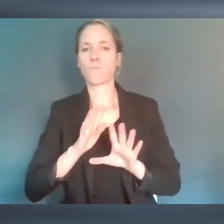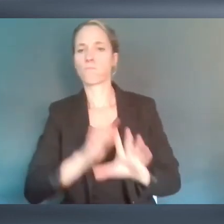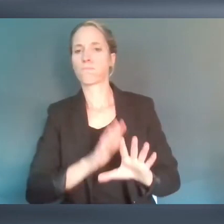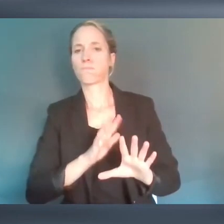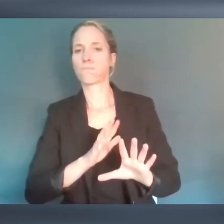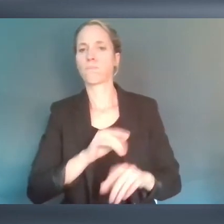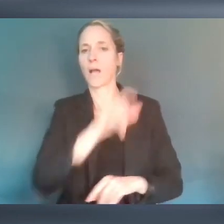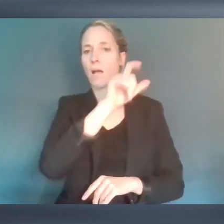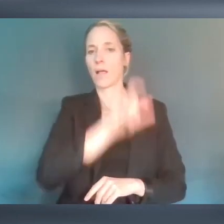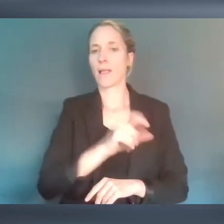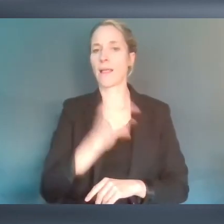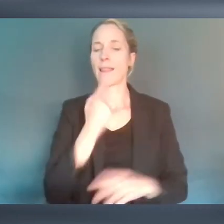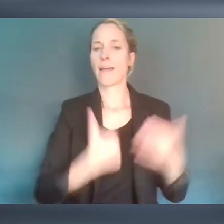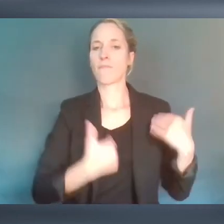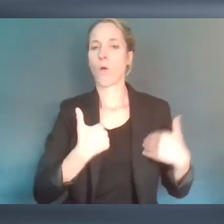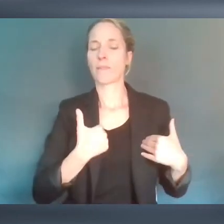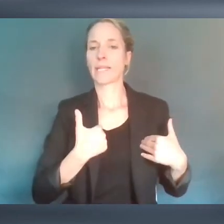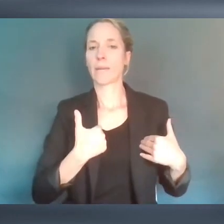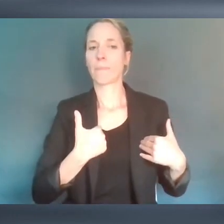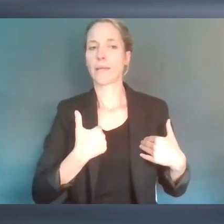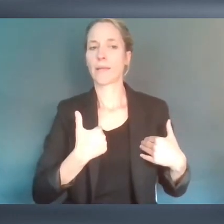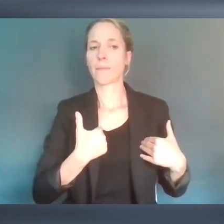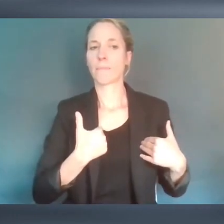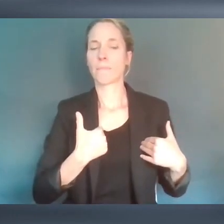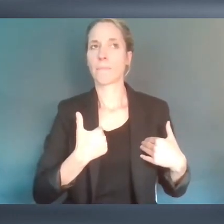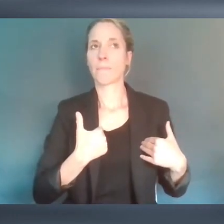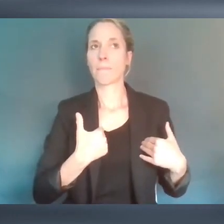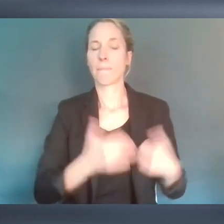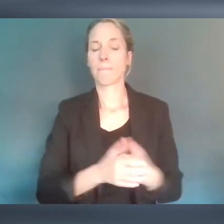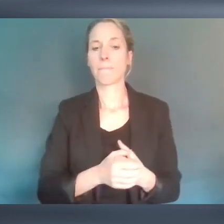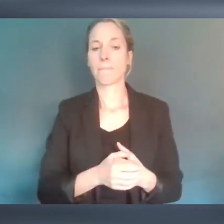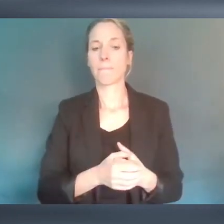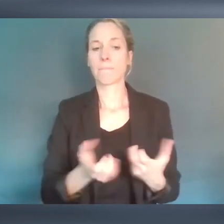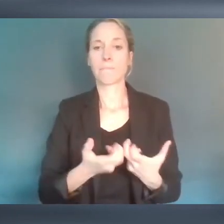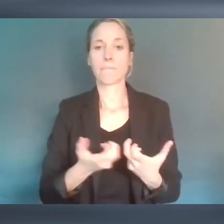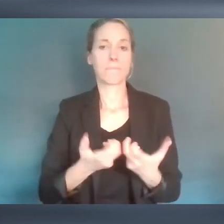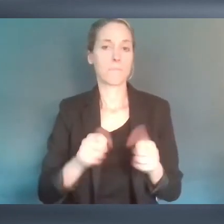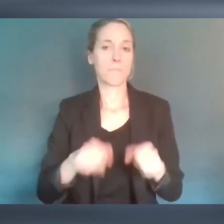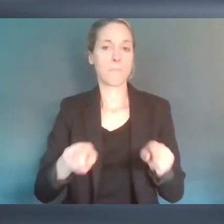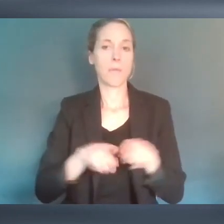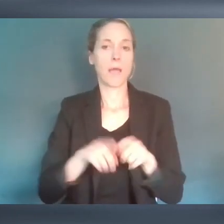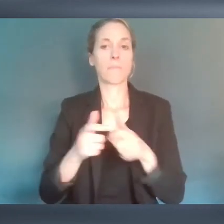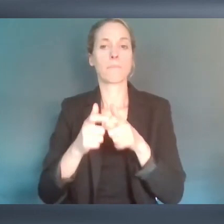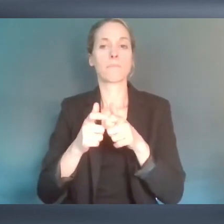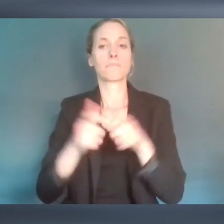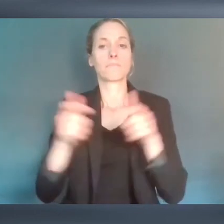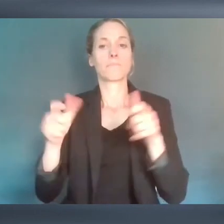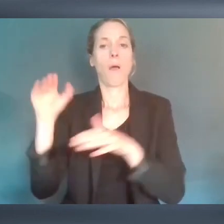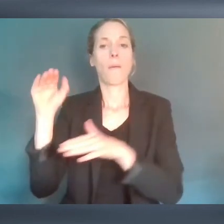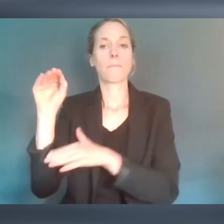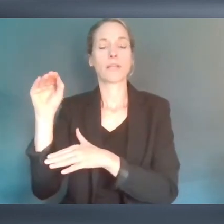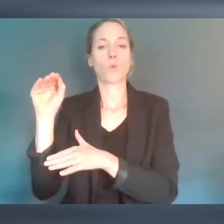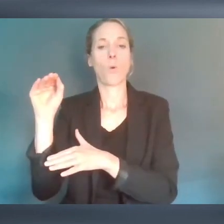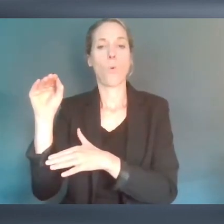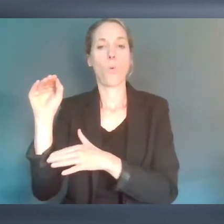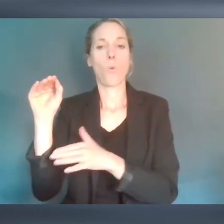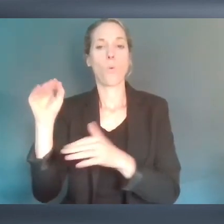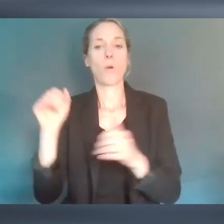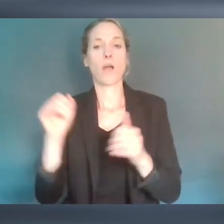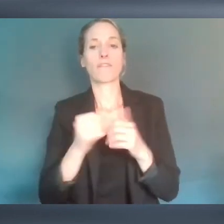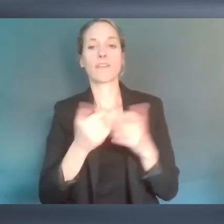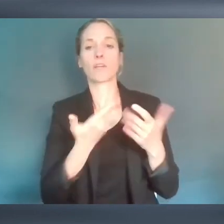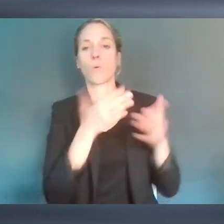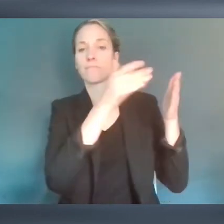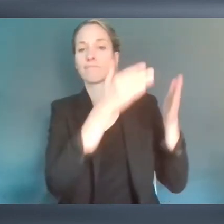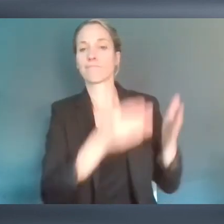comme peut-être un employé vis-à-vis de son chef, mais finalement, après 3 ans, il a vu